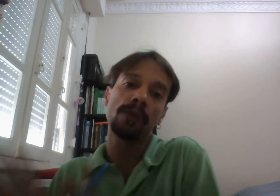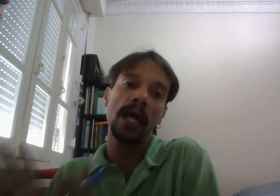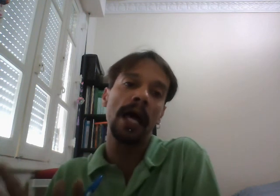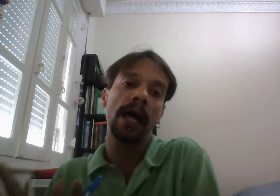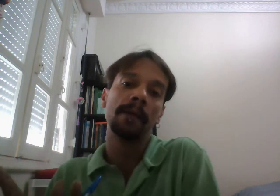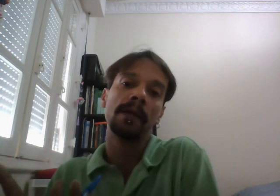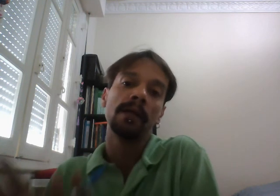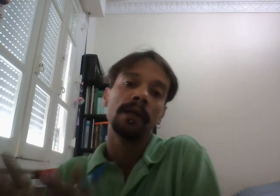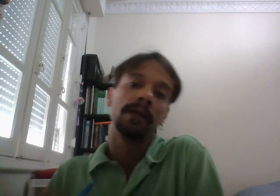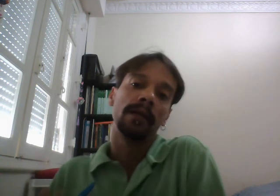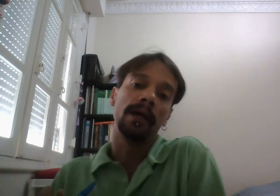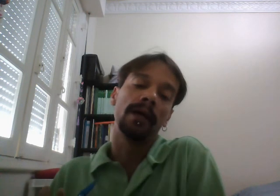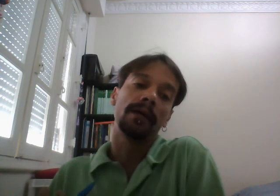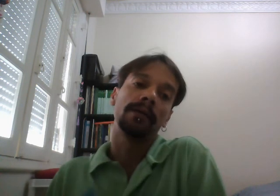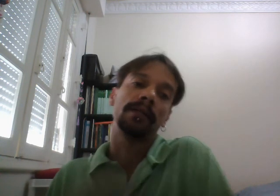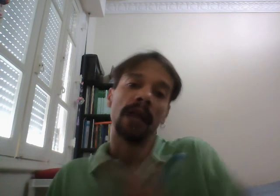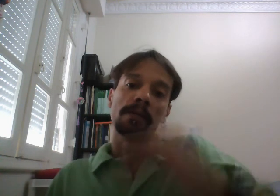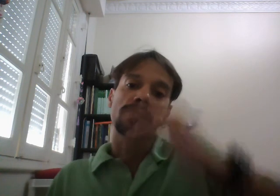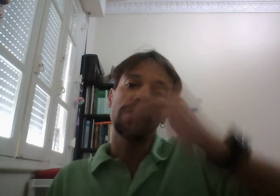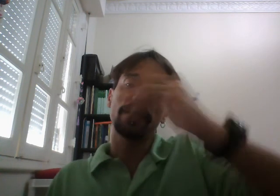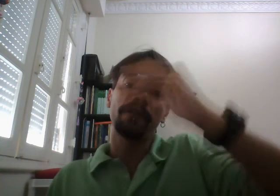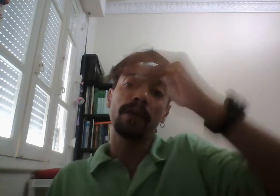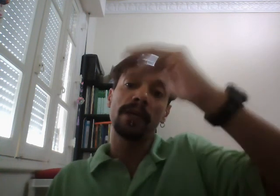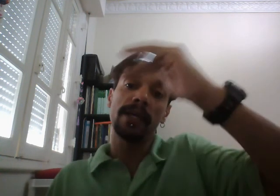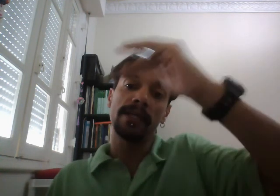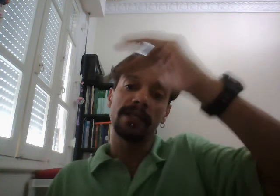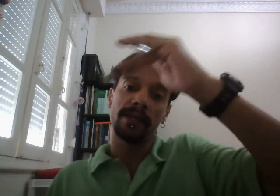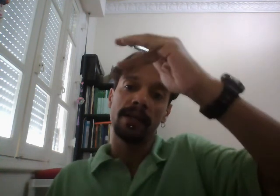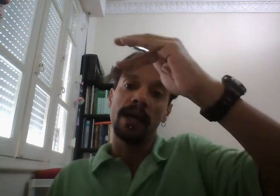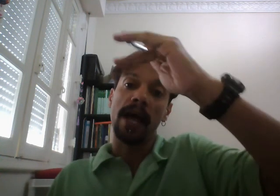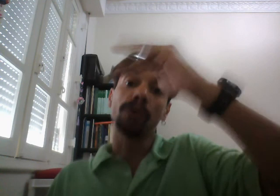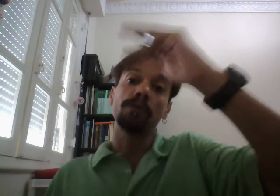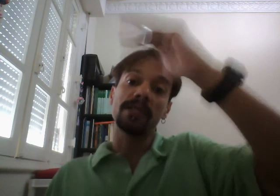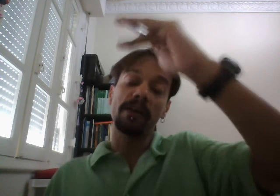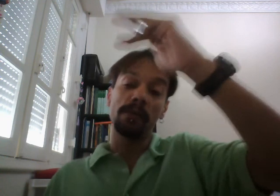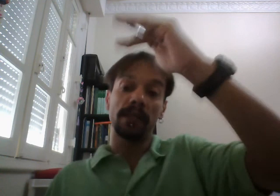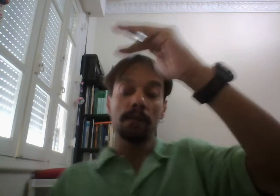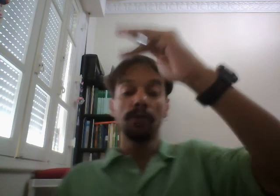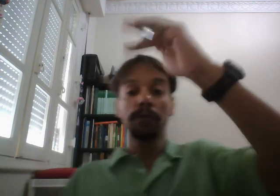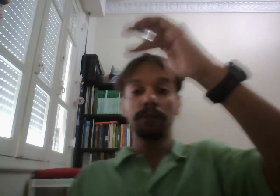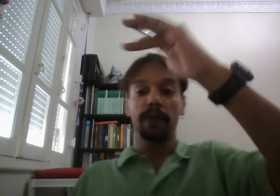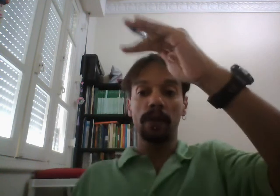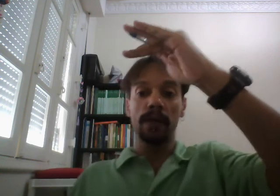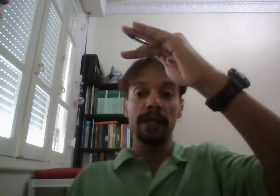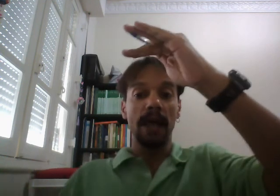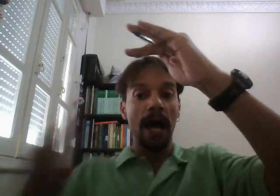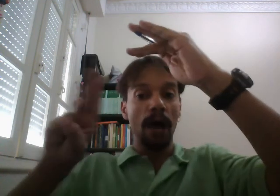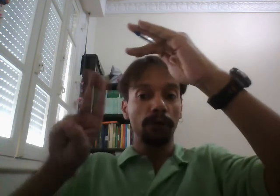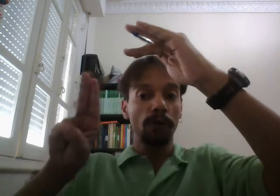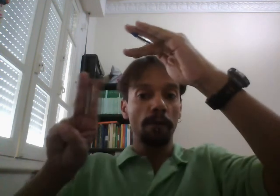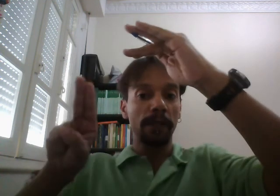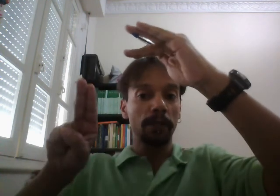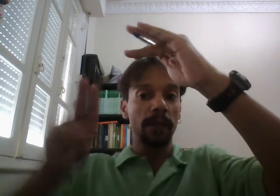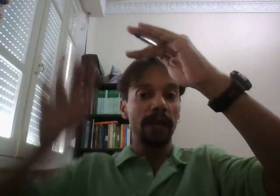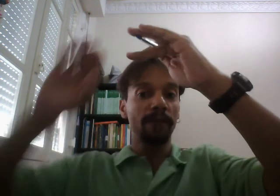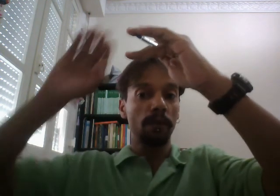selecionar A, né? A começa a aumentar de frequência. Aí quando começar a aumentar muito de frequência, a autoincompatibilidade vai